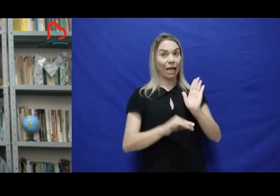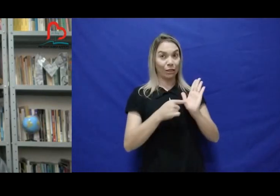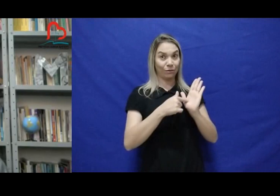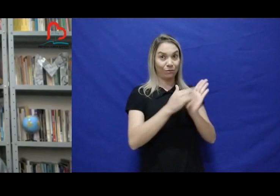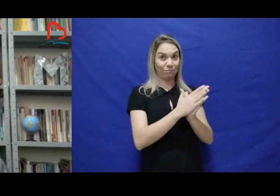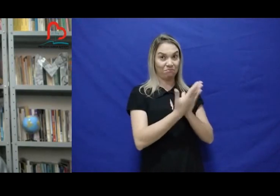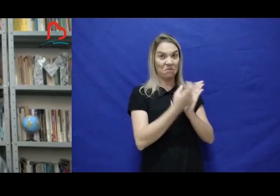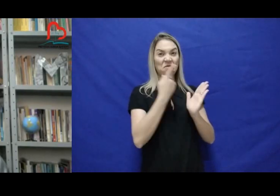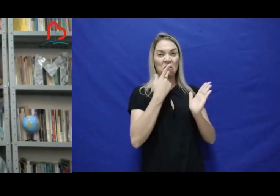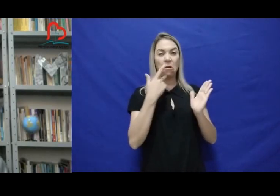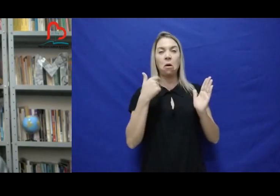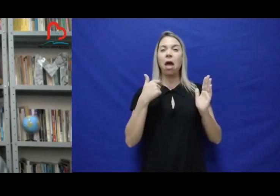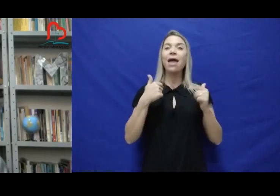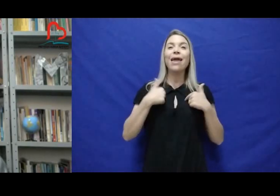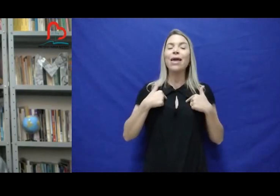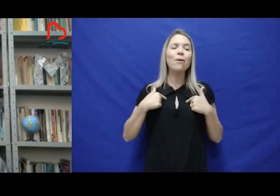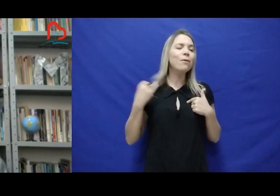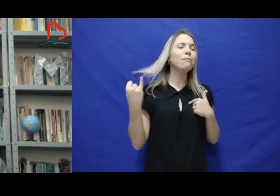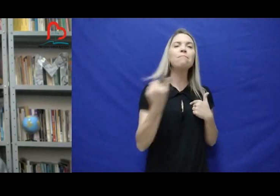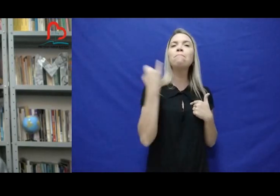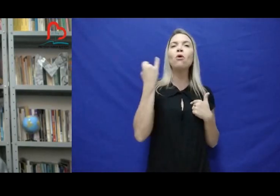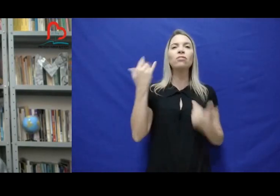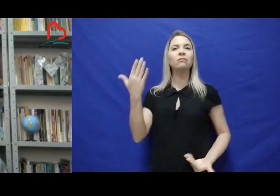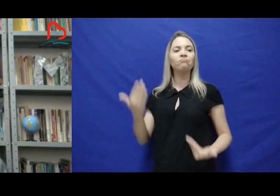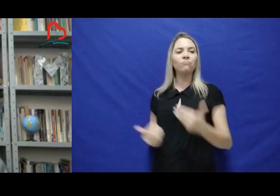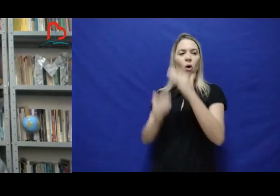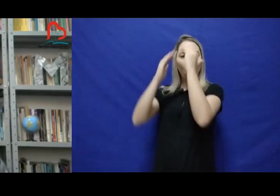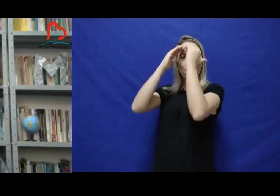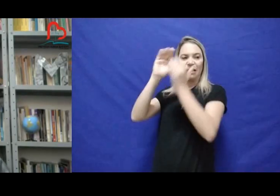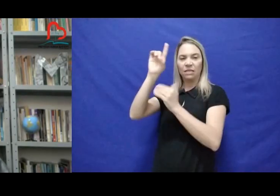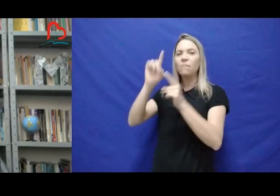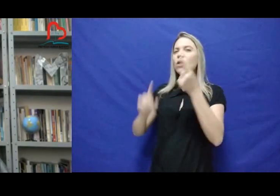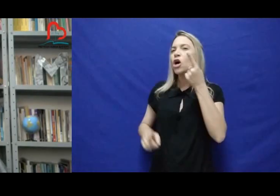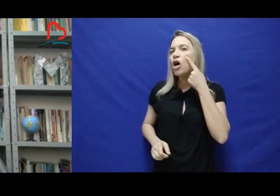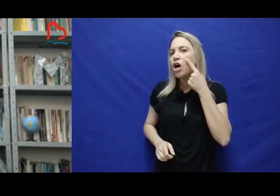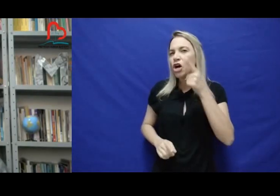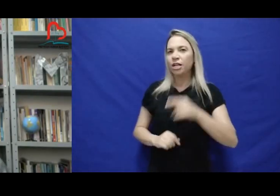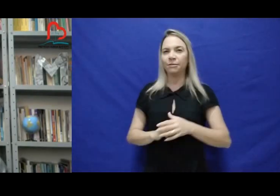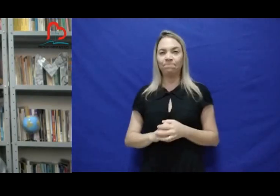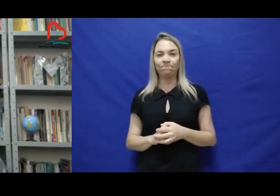bíblico diz que deve ser a nossa glória servir